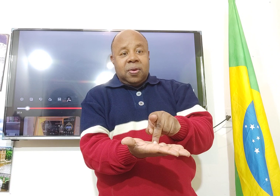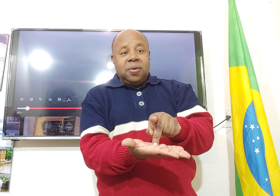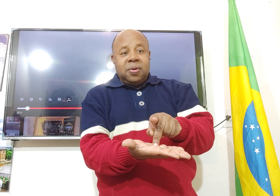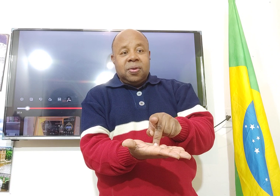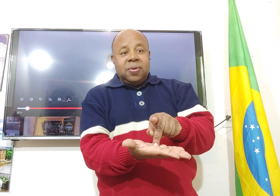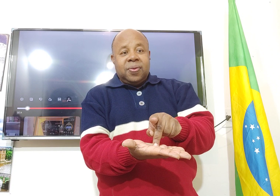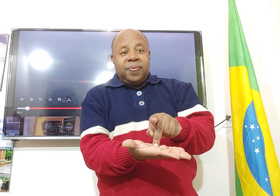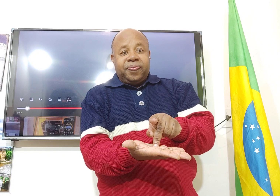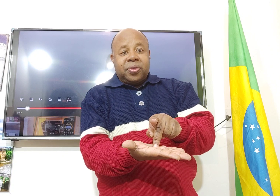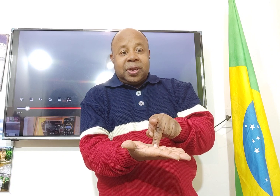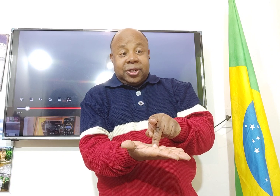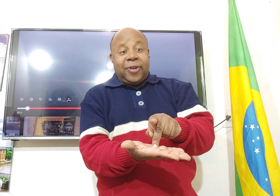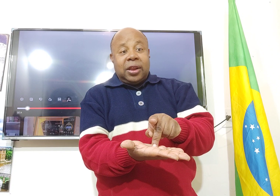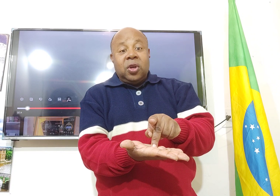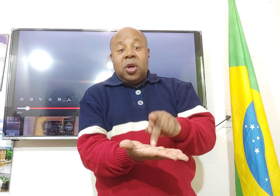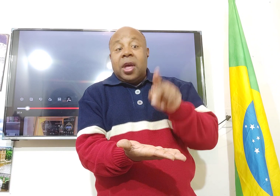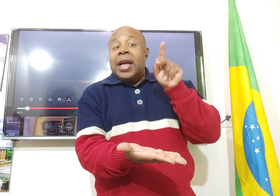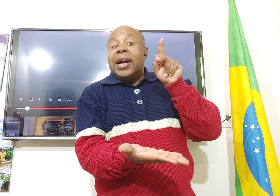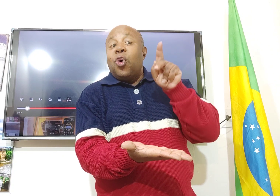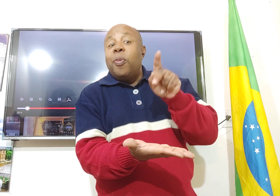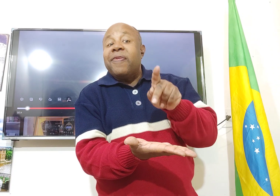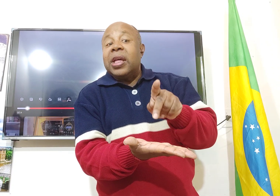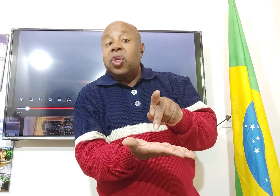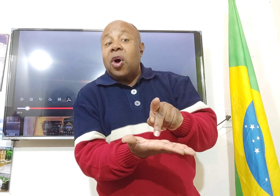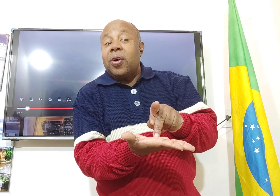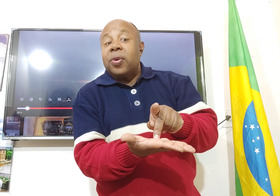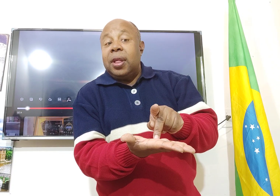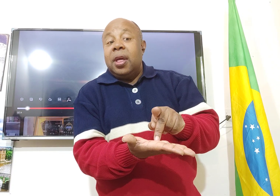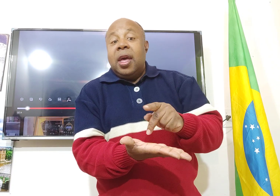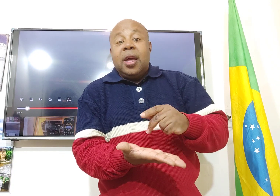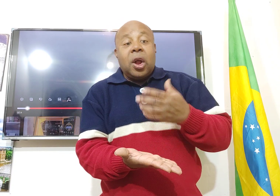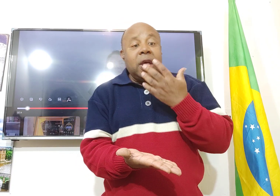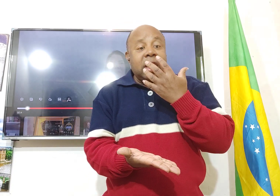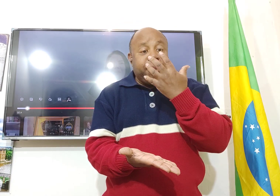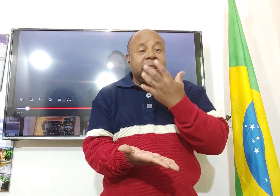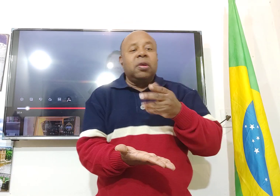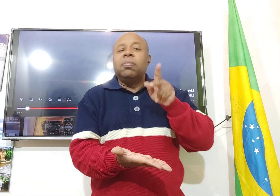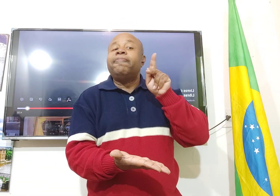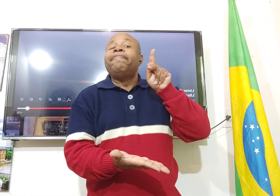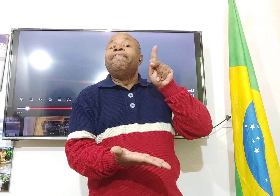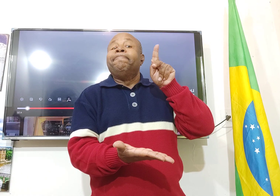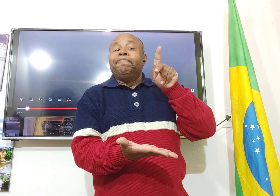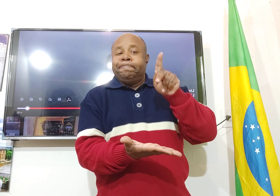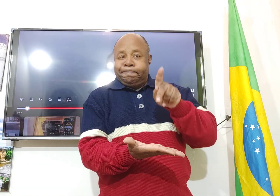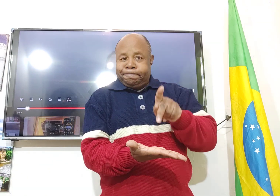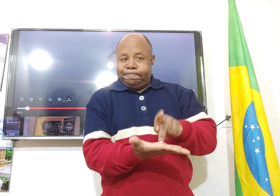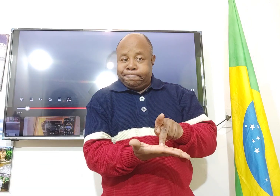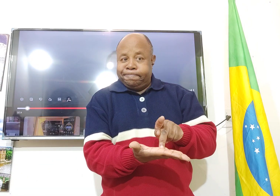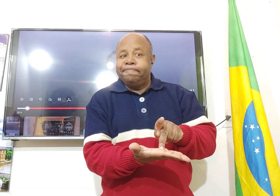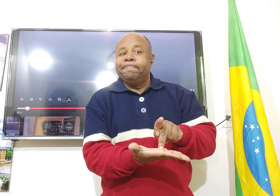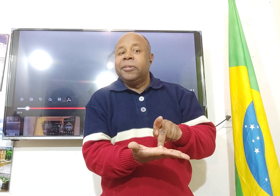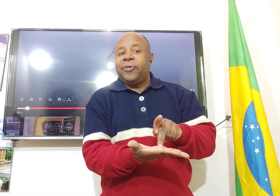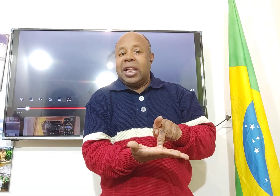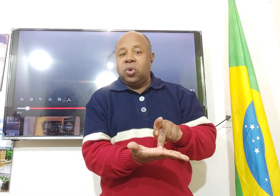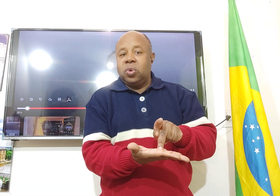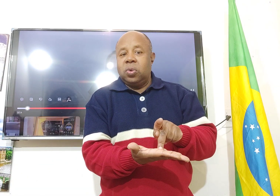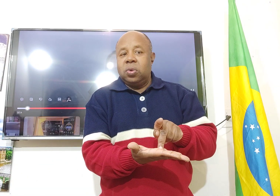Entendeu? De fato. Uma vez só. E olha a expressão. De fato.